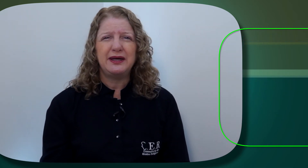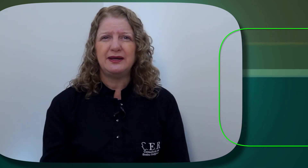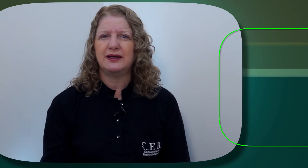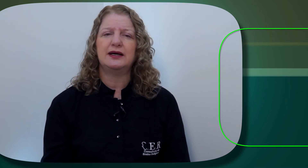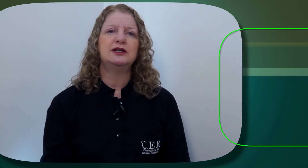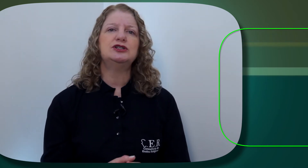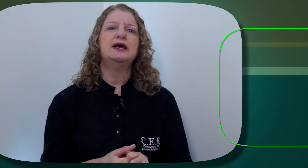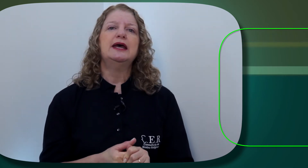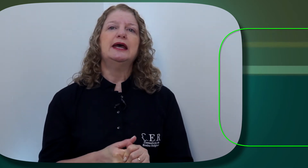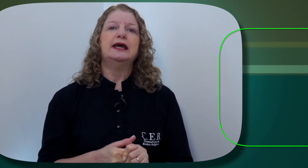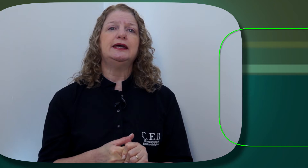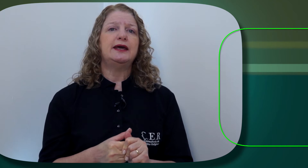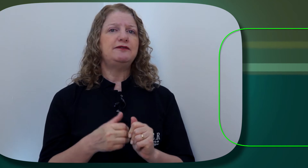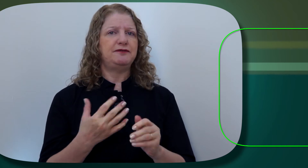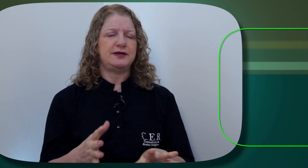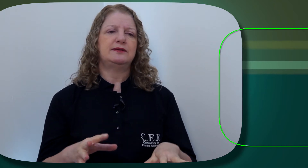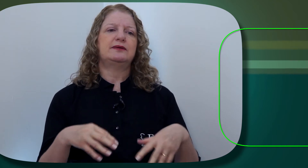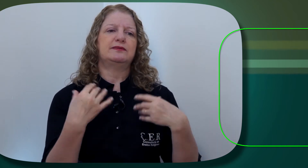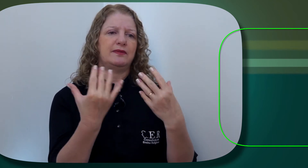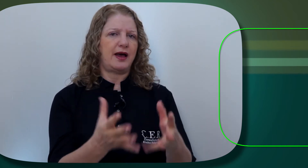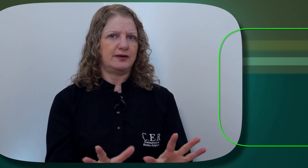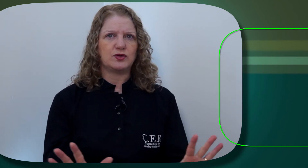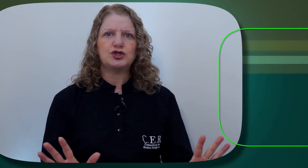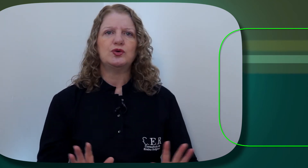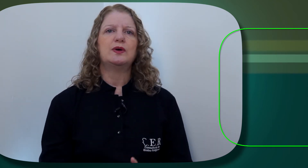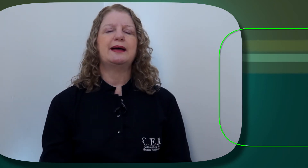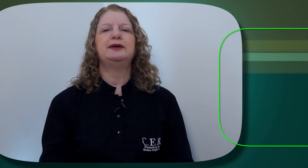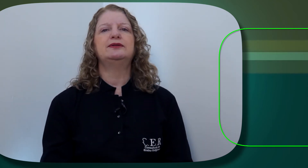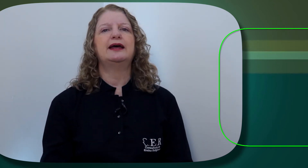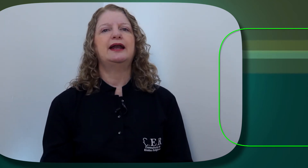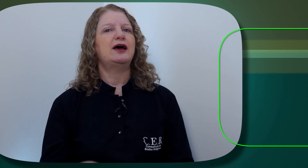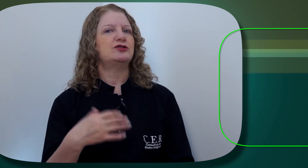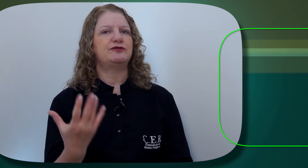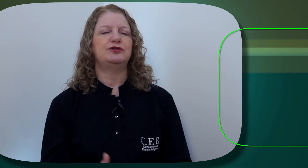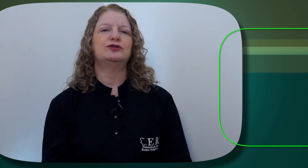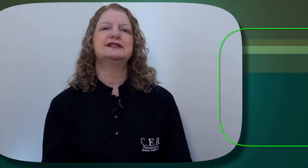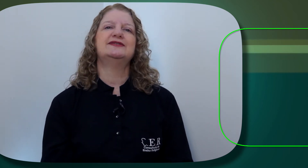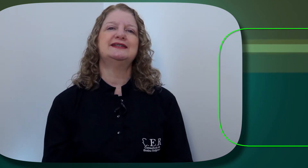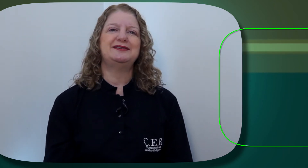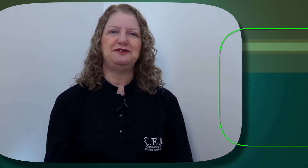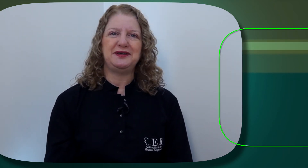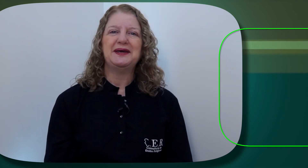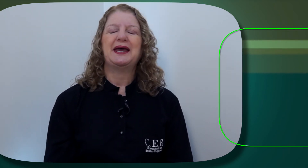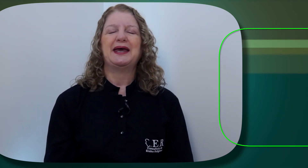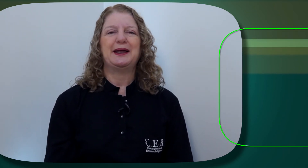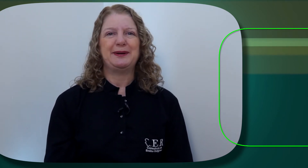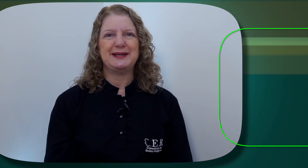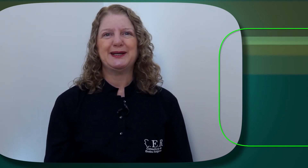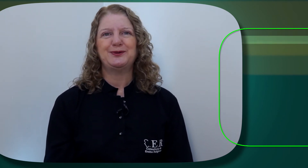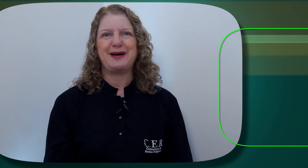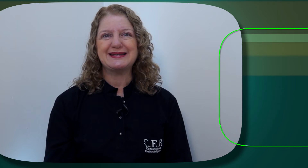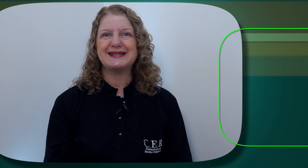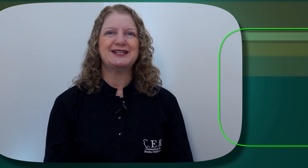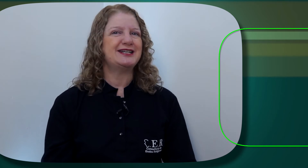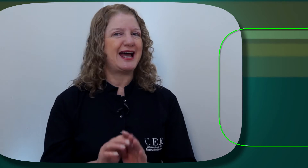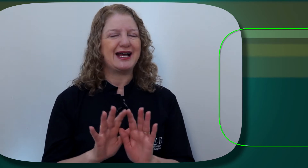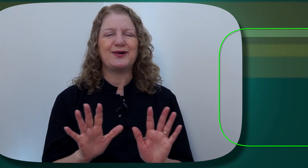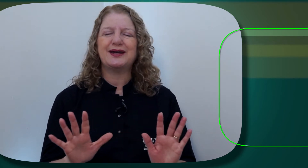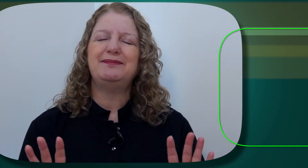bem grande e, enfim, continuou o caminho dela lá. Eu já fui outras vezes e vi ela aprendendo bastante lá, agora